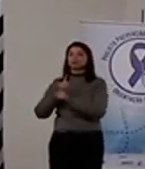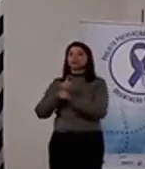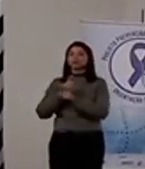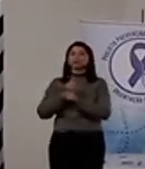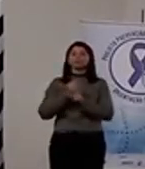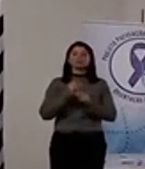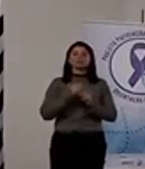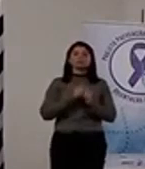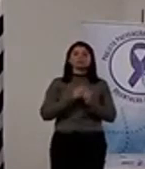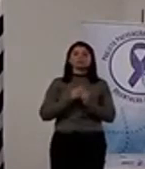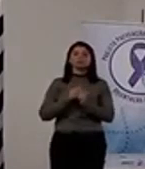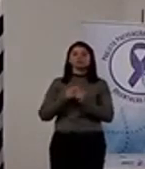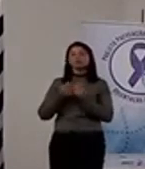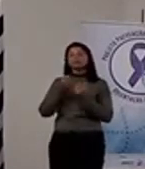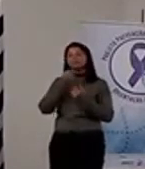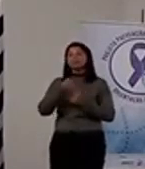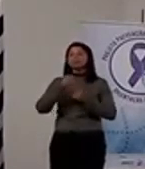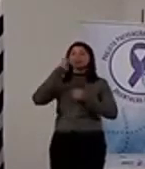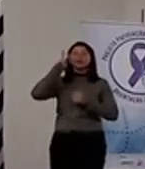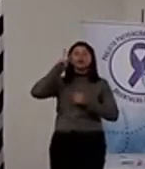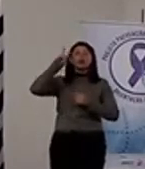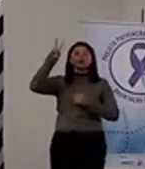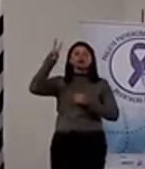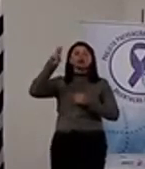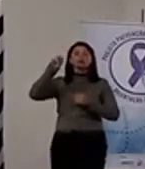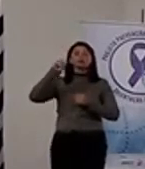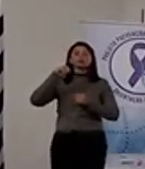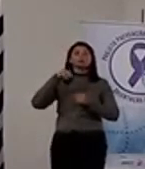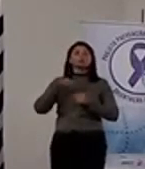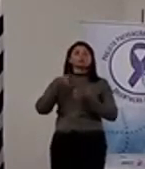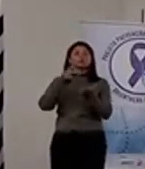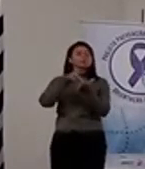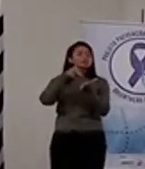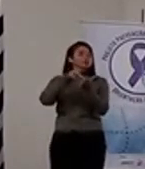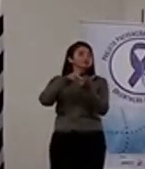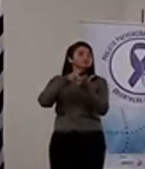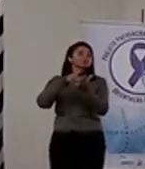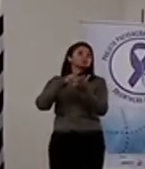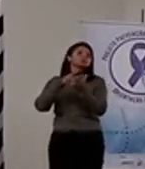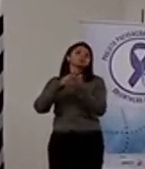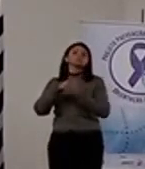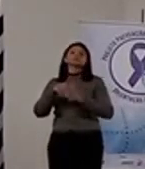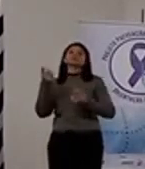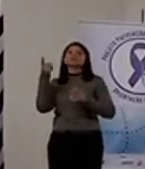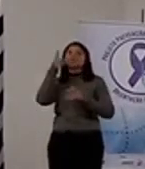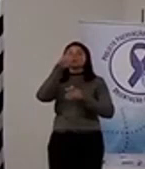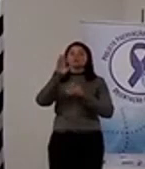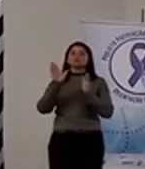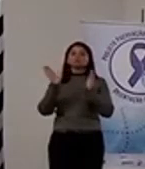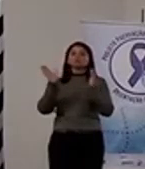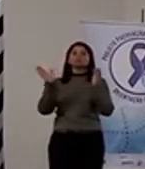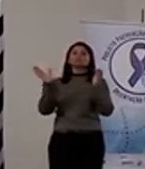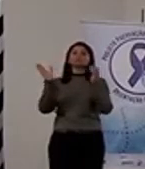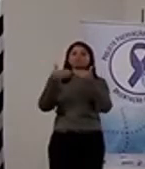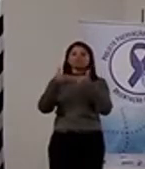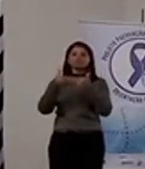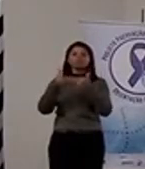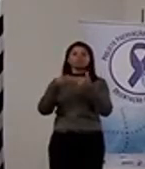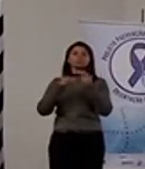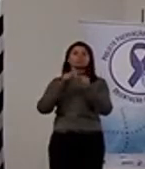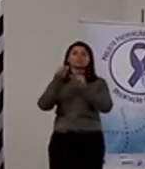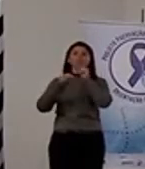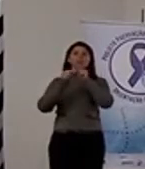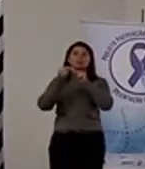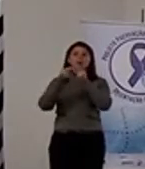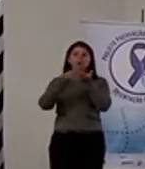ultra rara. Então, é bom lembrar que, na verdade, faz parte... É por isso que alguns pacientes a gente consegue fechar a investigação mais cedo, e alguns, às vezes, demoram muito